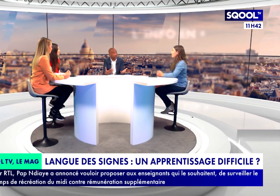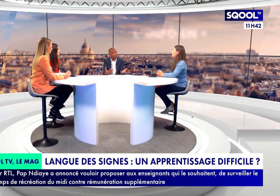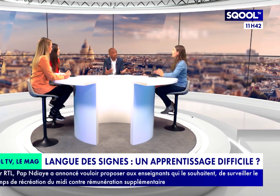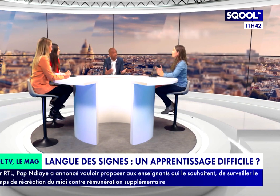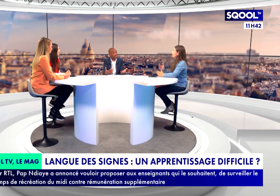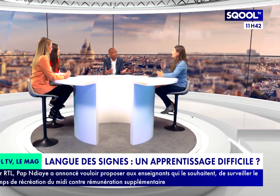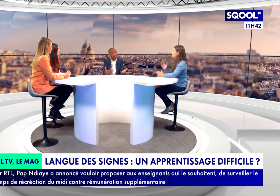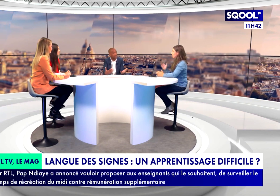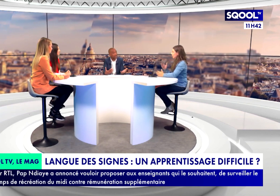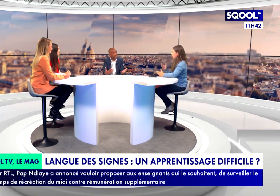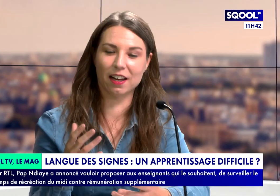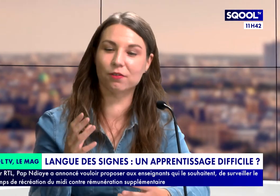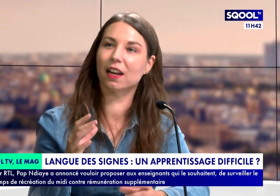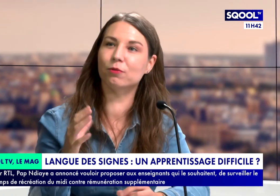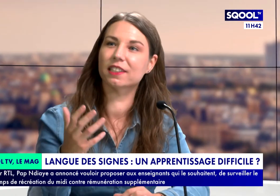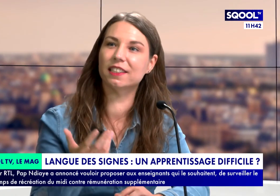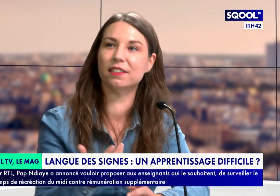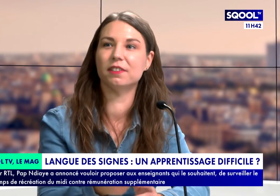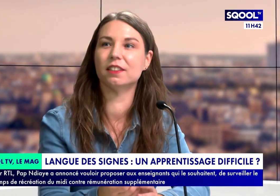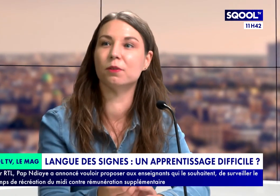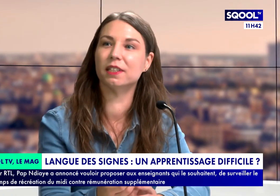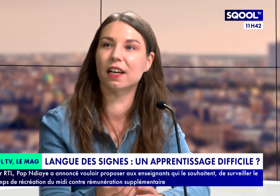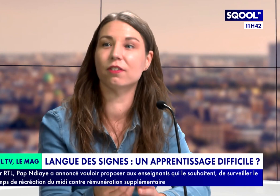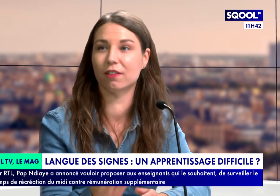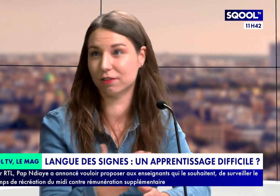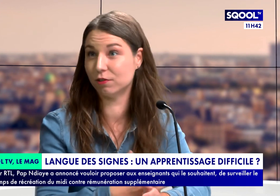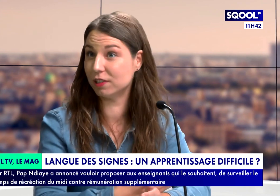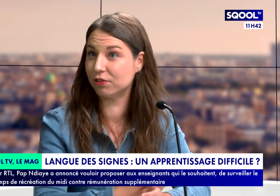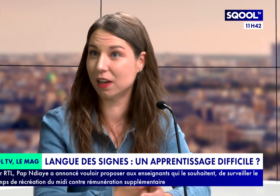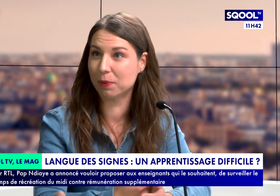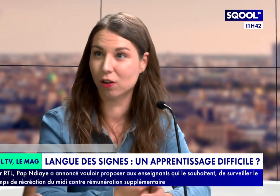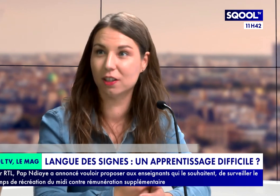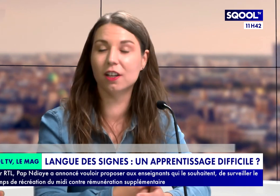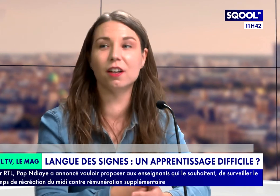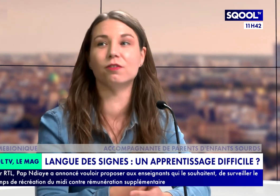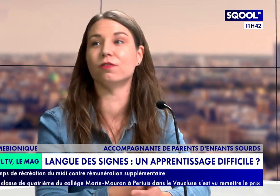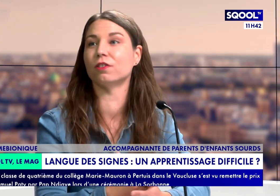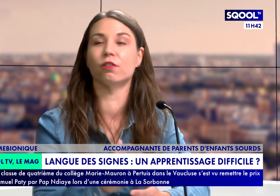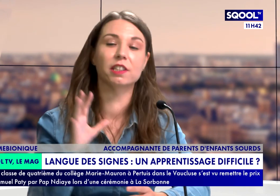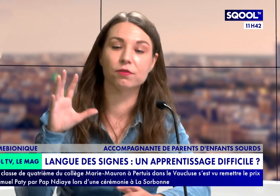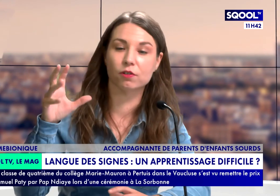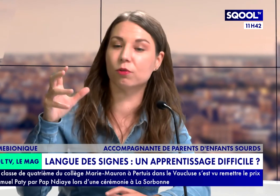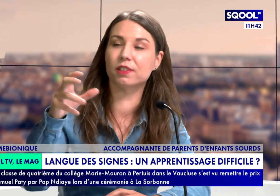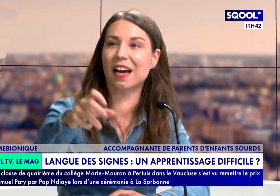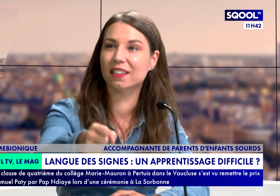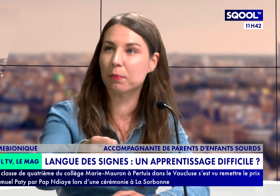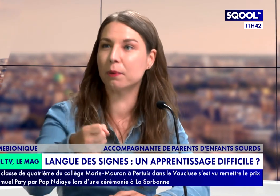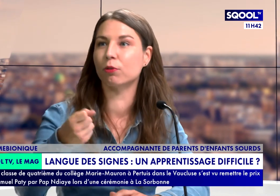Les bébés, ils arrivent à avoir la motricité fine bien avant l'usage de la parole. Donc, quand ils vont commencer à attraper les premiers